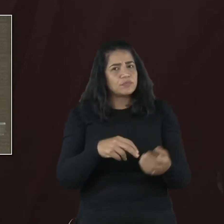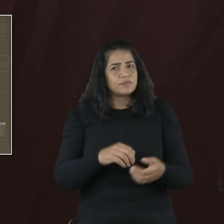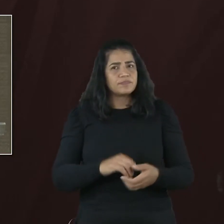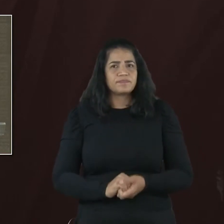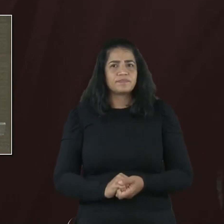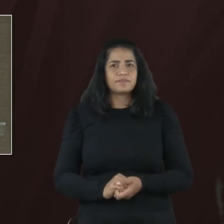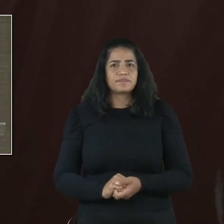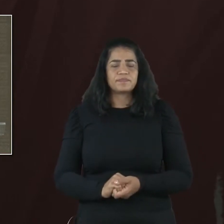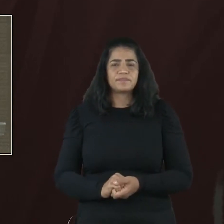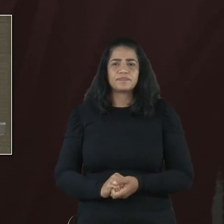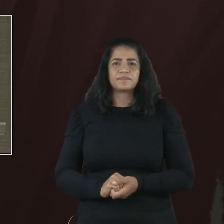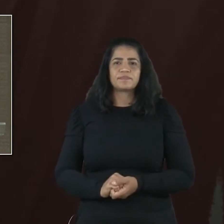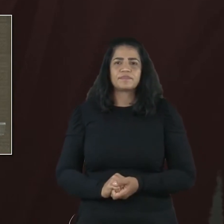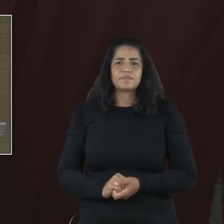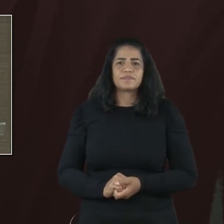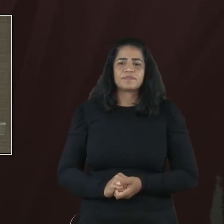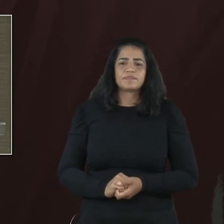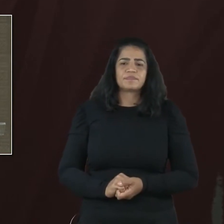Bom,